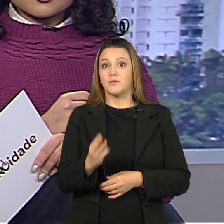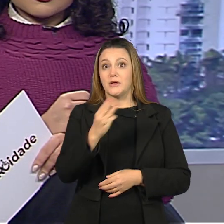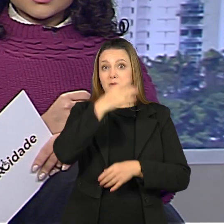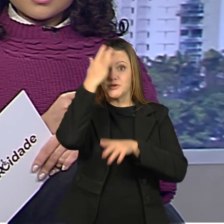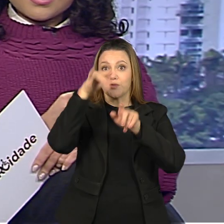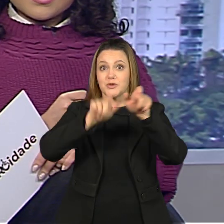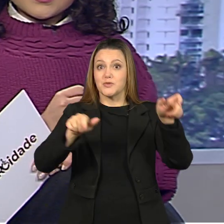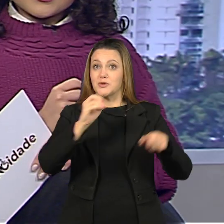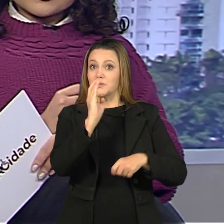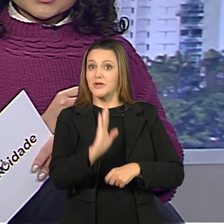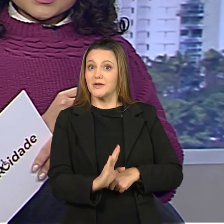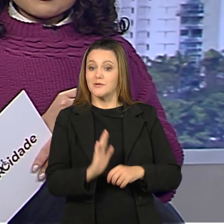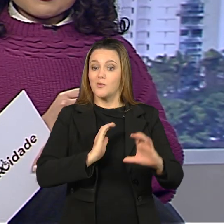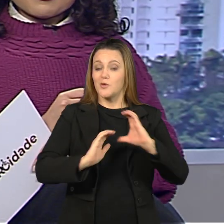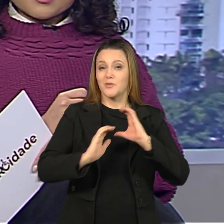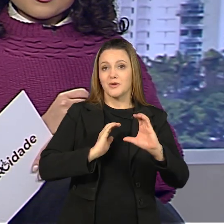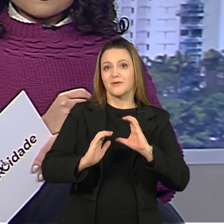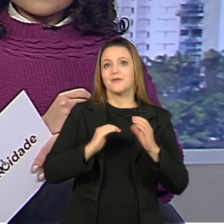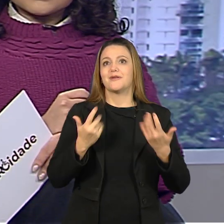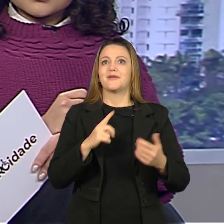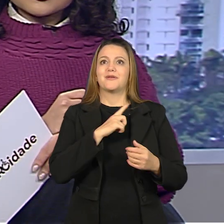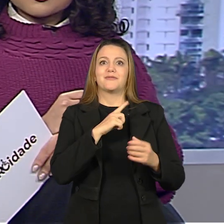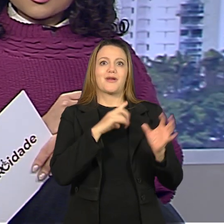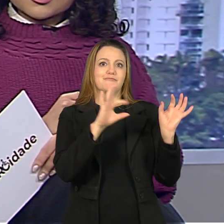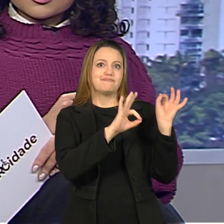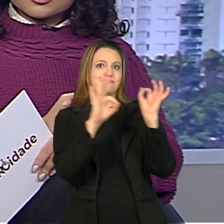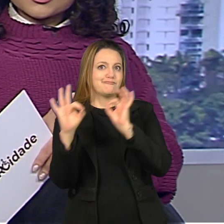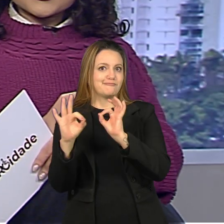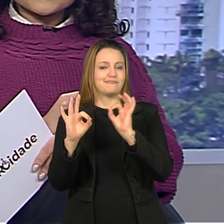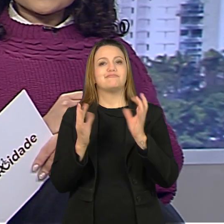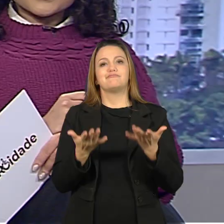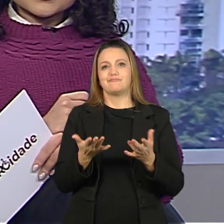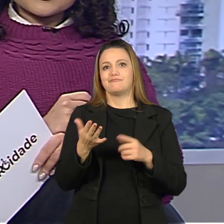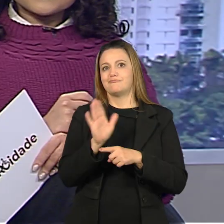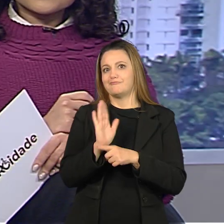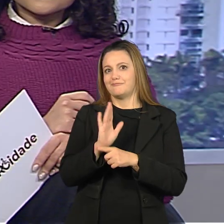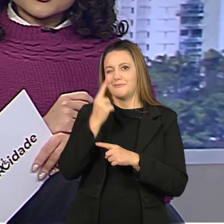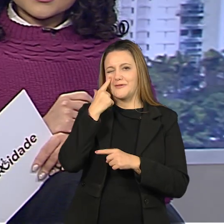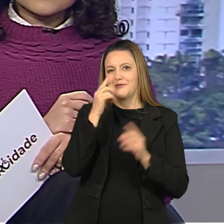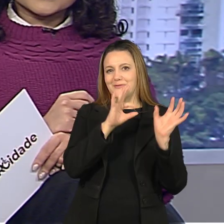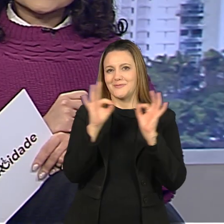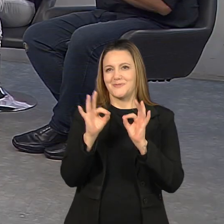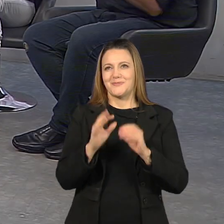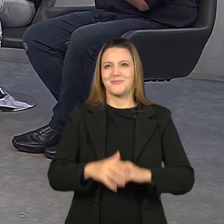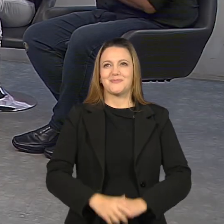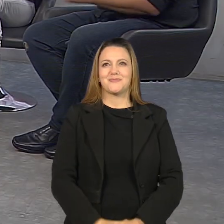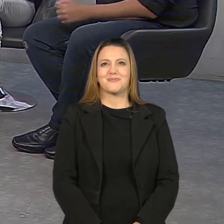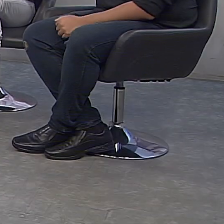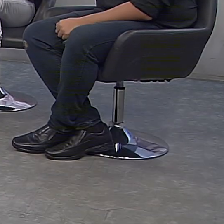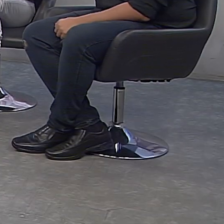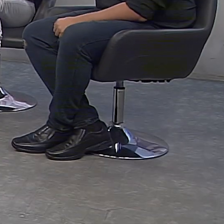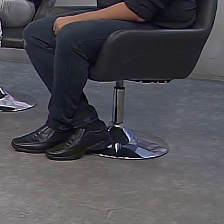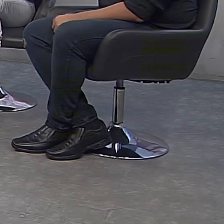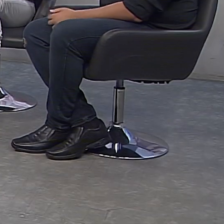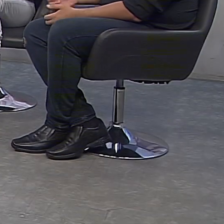para se comunicar, a nossa equipe preparou um VT sobre o assunto que a gente vai assistir juntos agora.